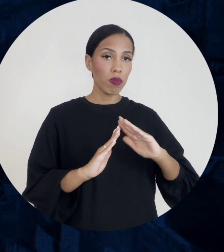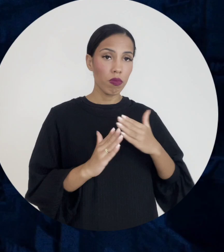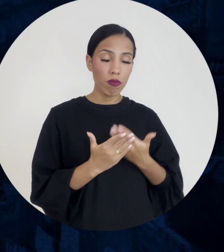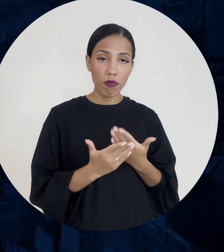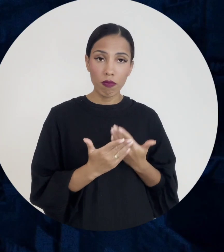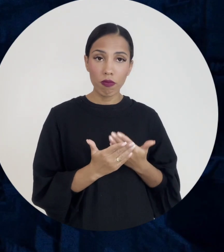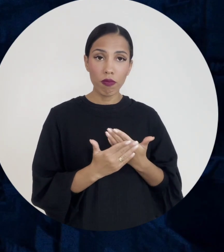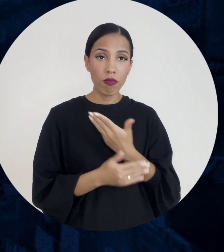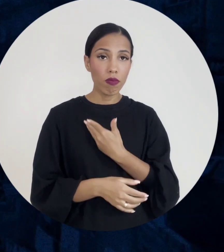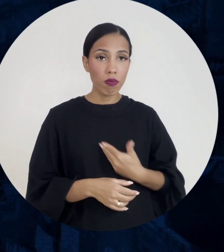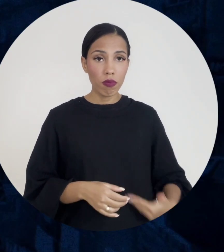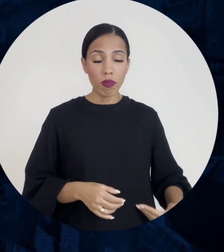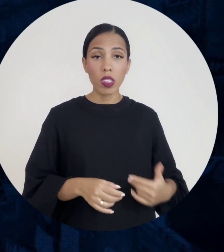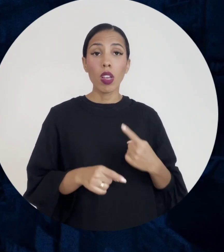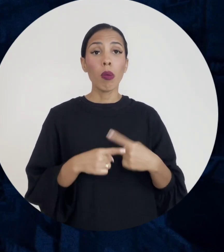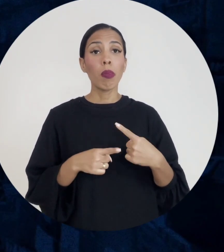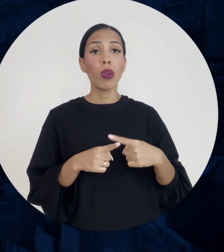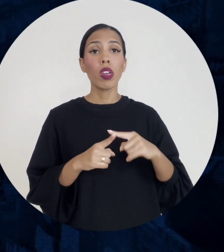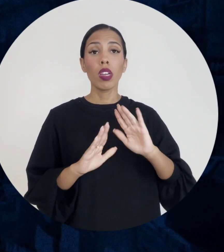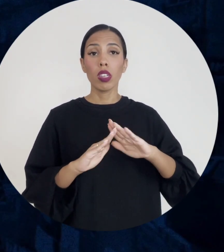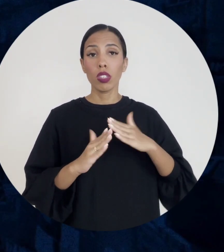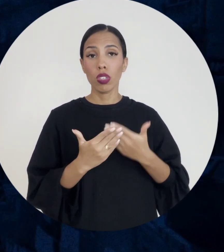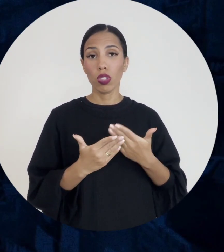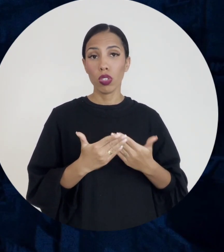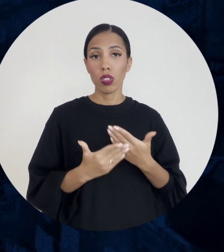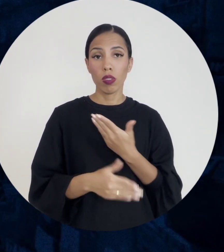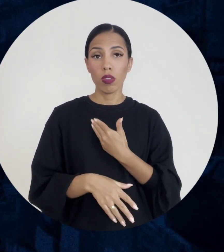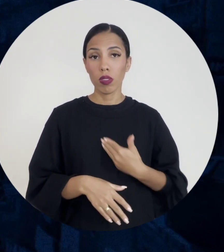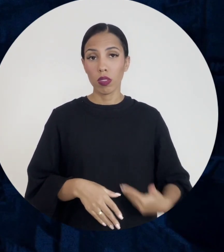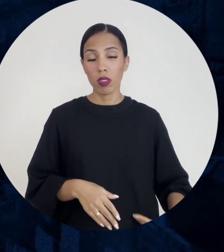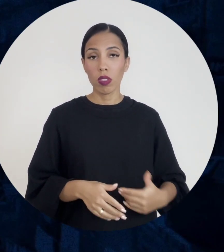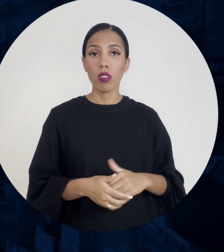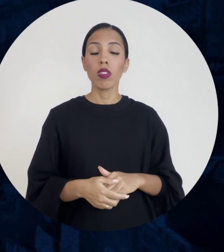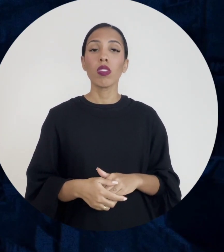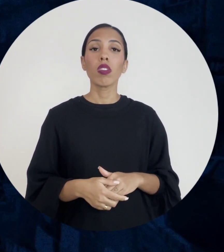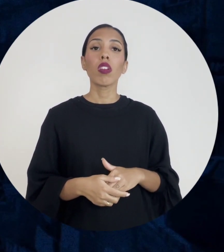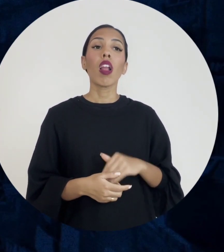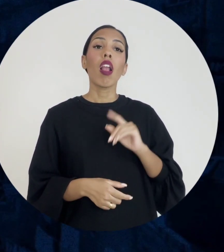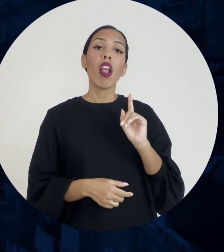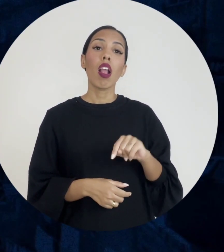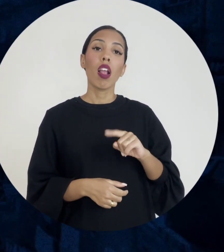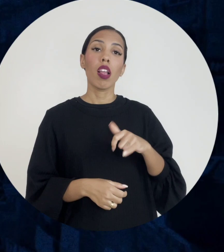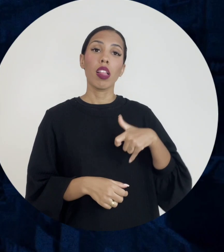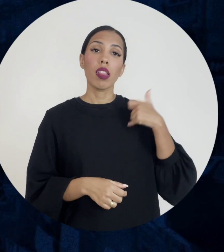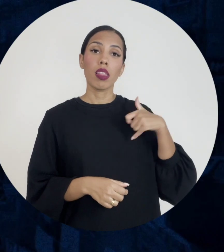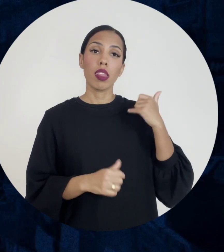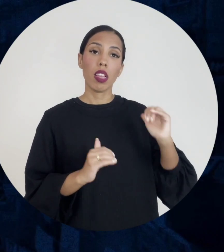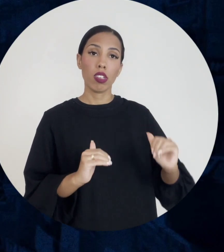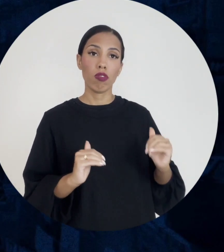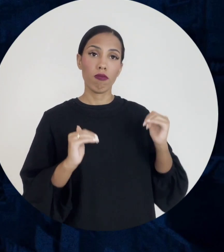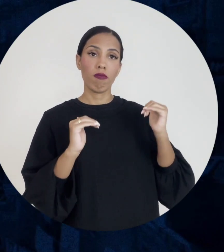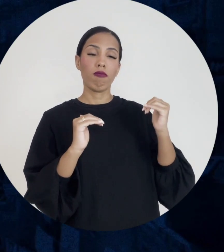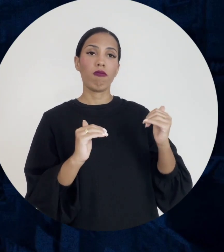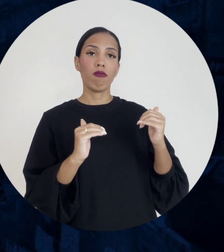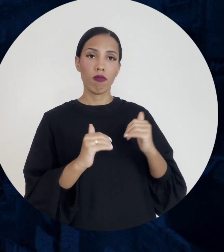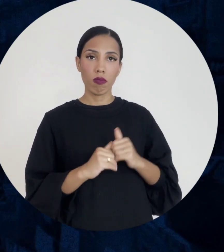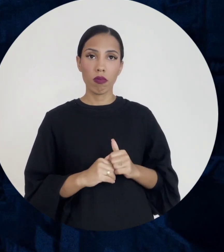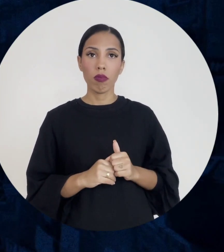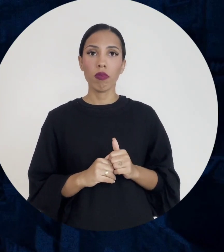na época da escola pública, a idade que eles pegavam era um pouco mais elevada, né? Mas,